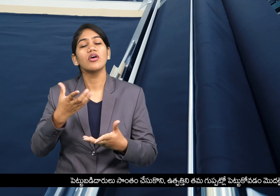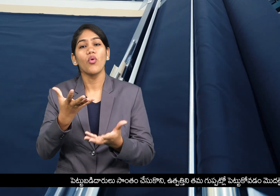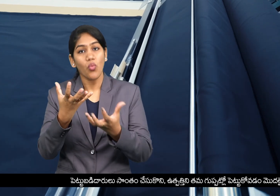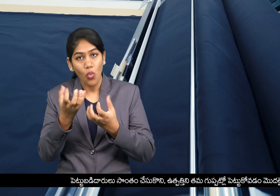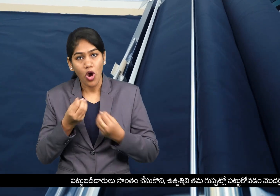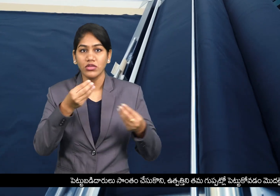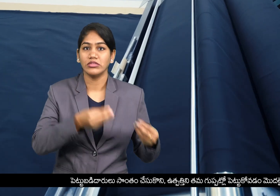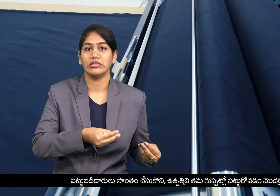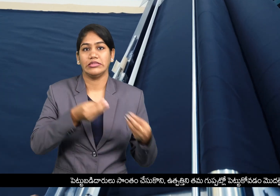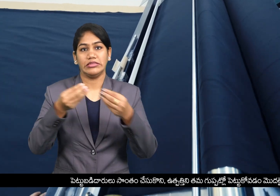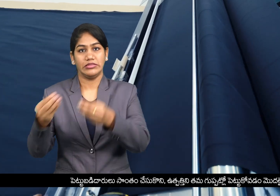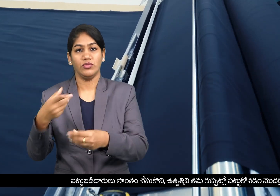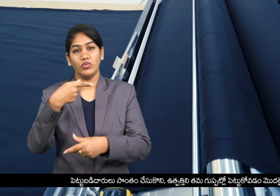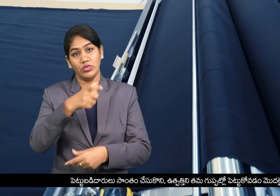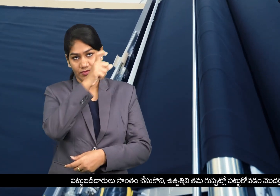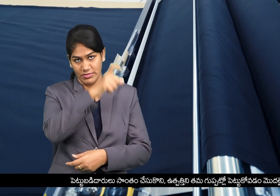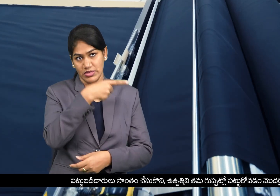ఉత్పత్తిని తమ గుప్పెట్లో పెట్టుకోవడం మొదలైంది.